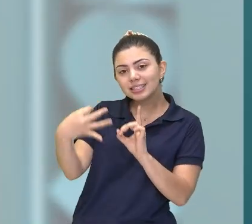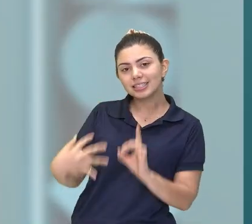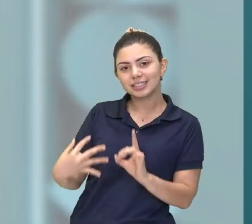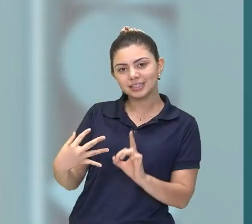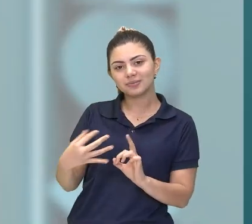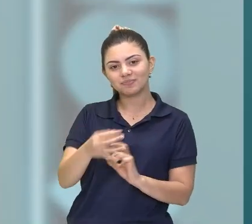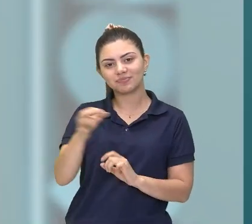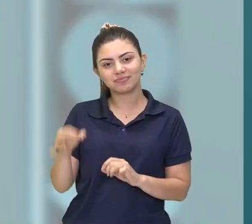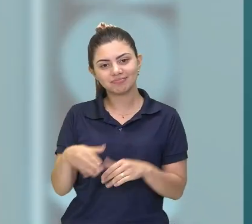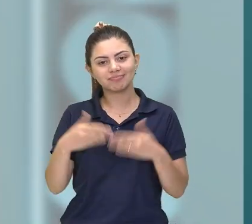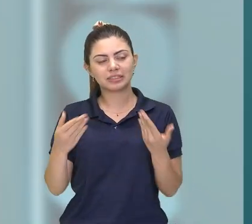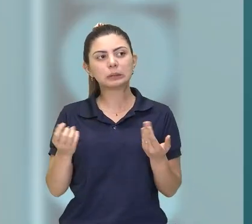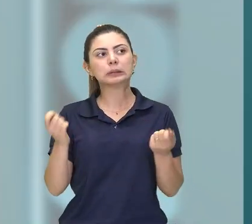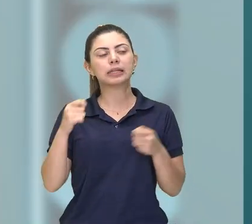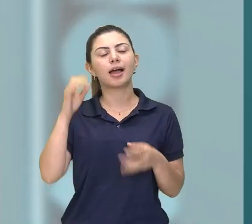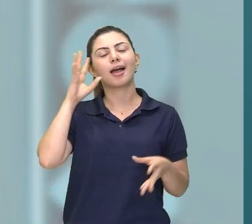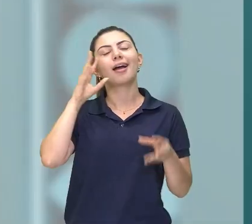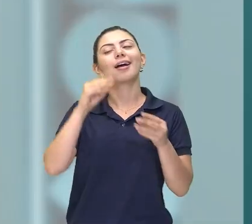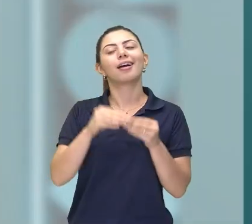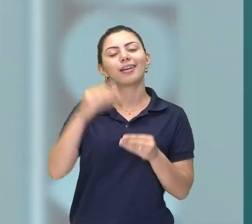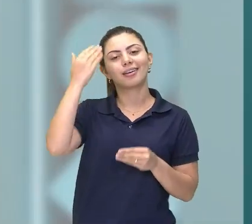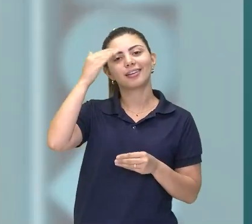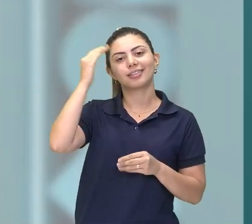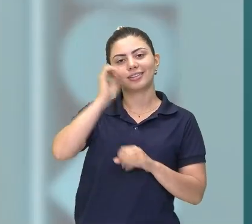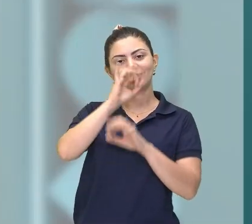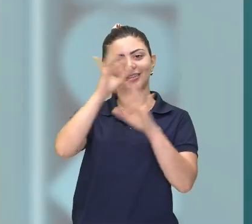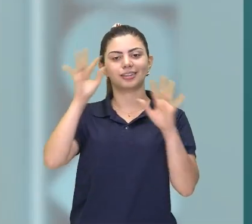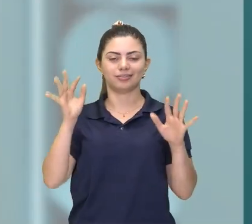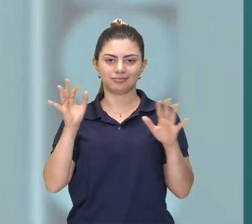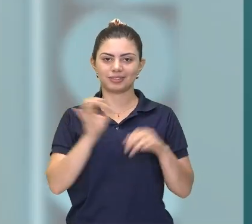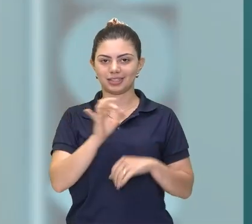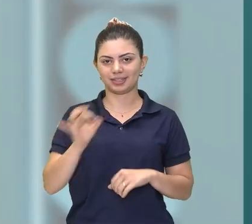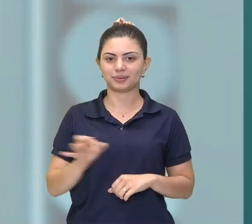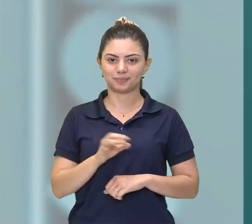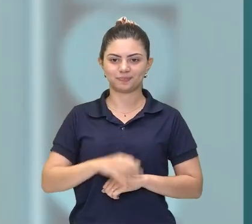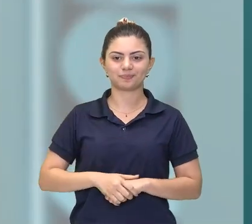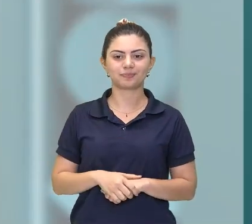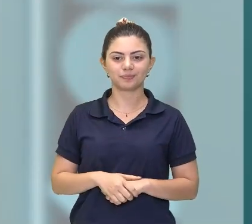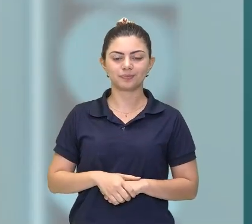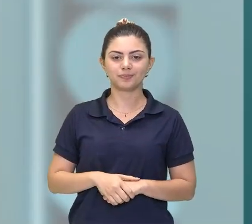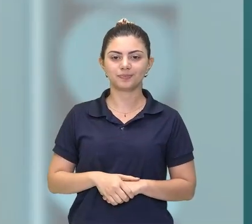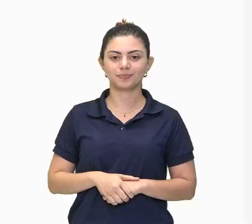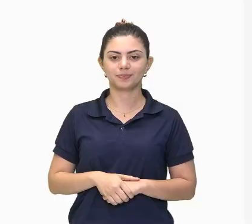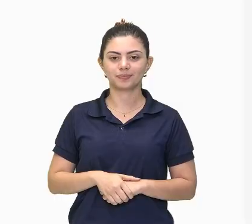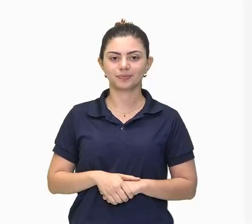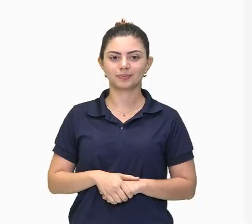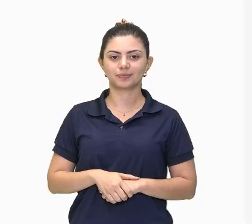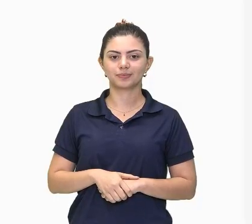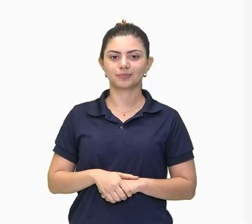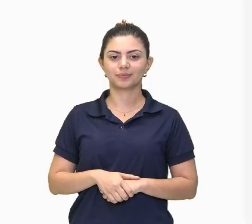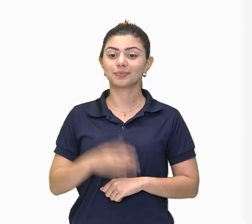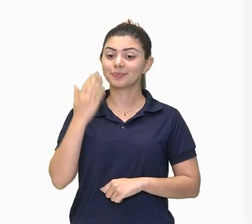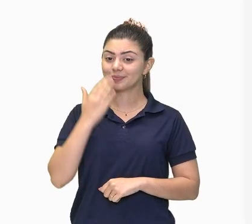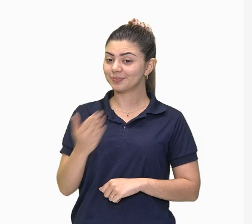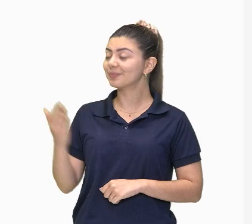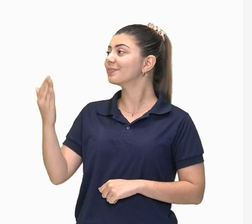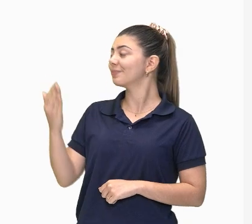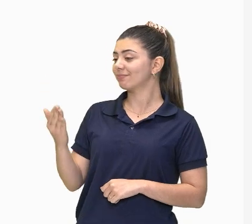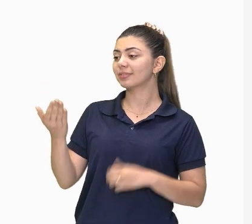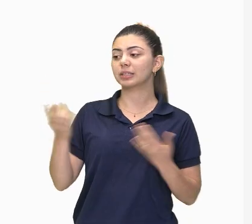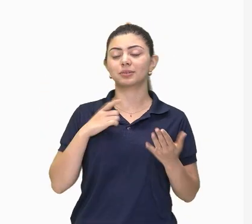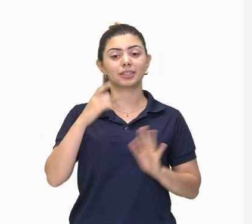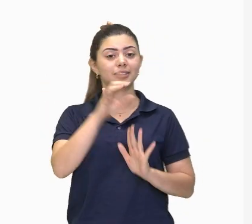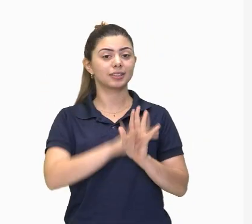vai poder entender melhor a ideia do que é o clima da Amazônia, ok? Vamos voltar. Texto